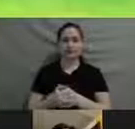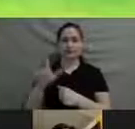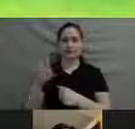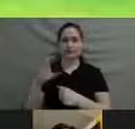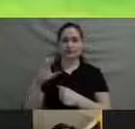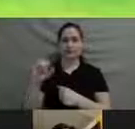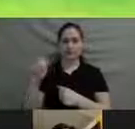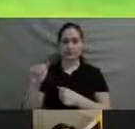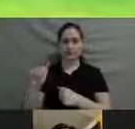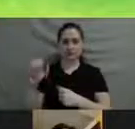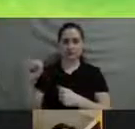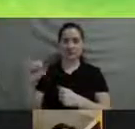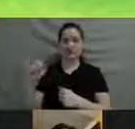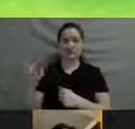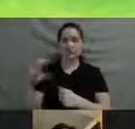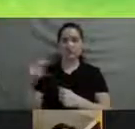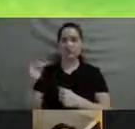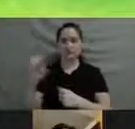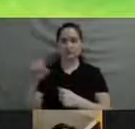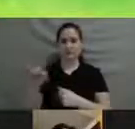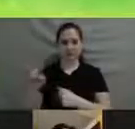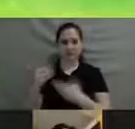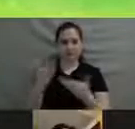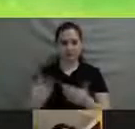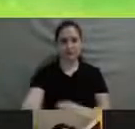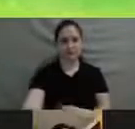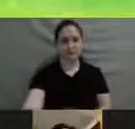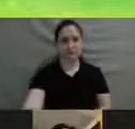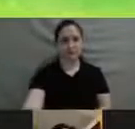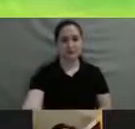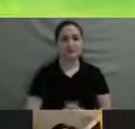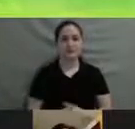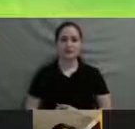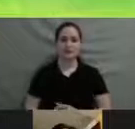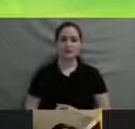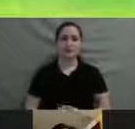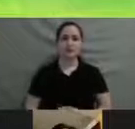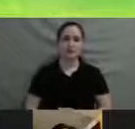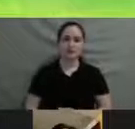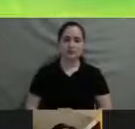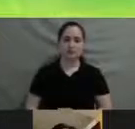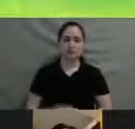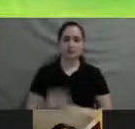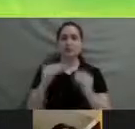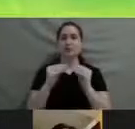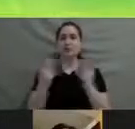Lucía Sánchez. Ahí está. También, vamos a ver quién